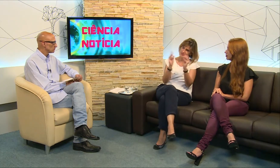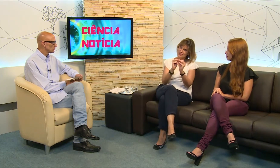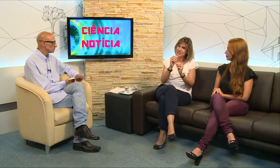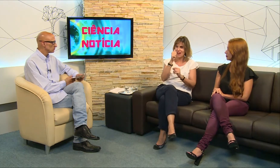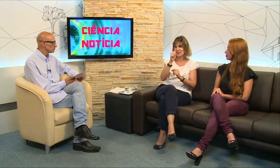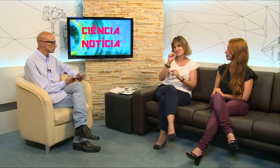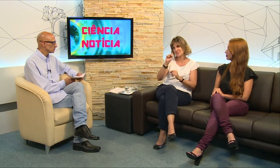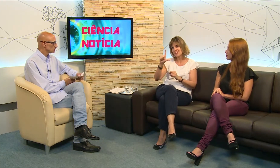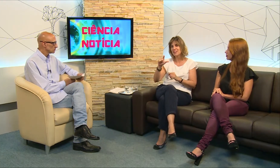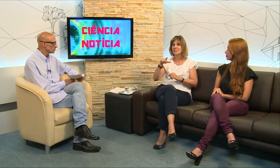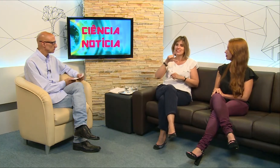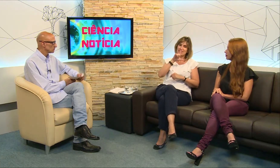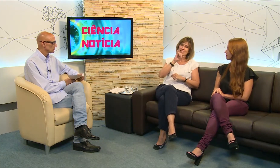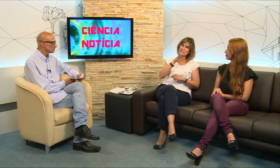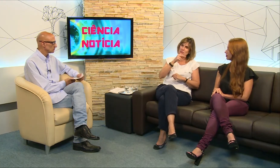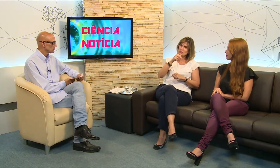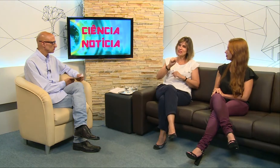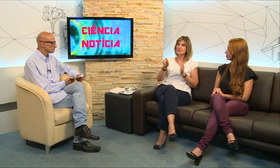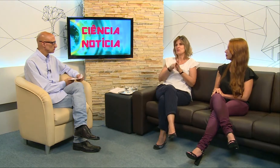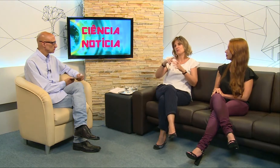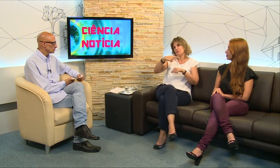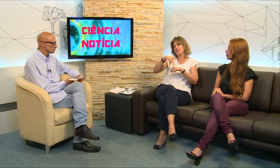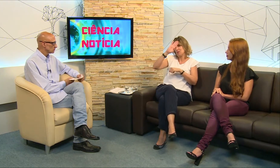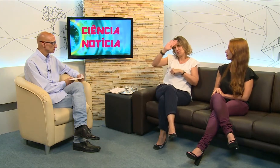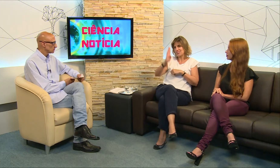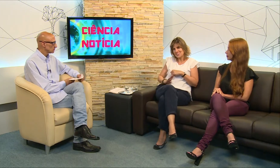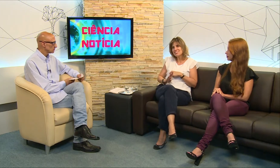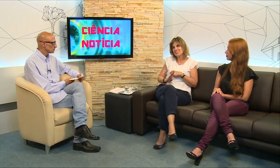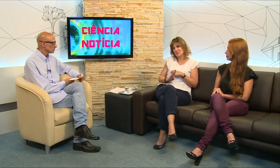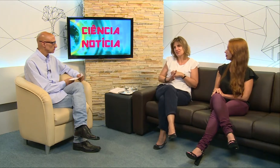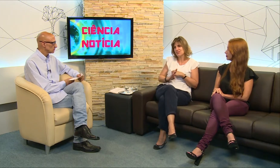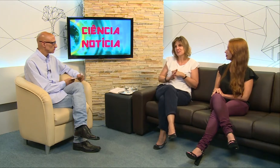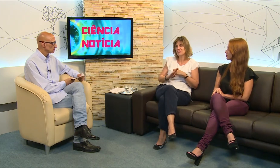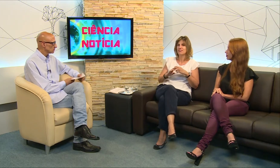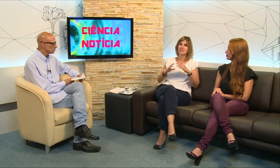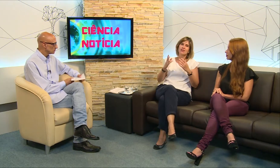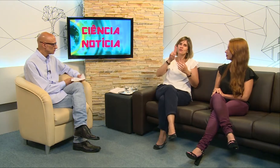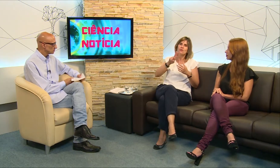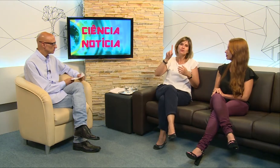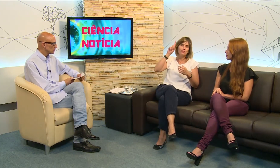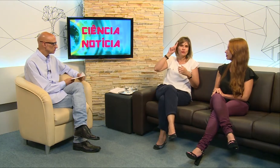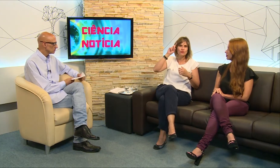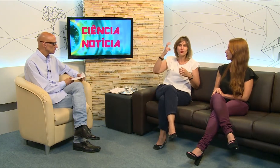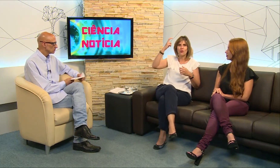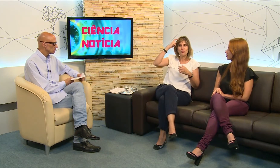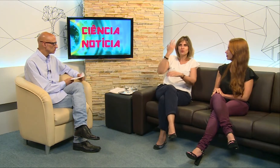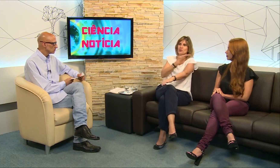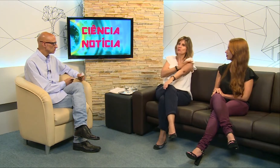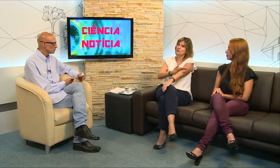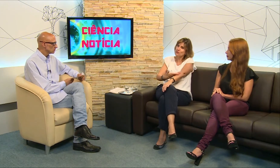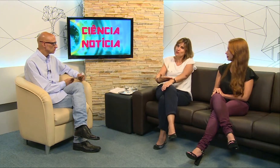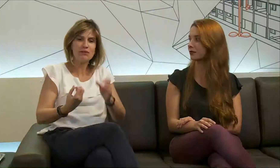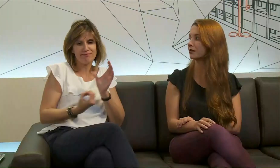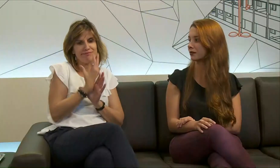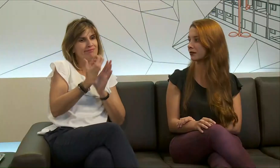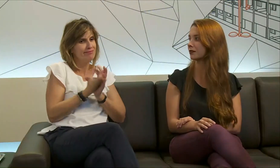a língua de sinais americana, que é a ASL, e a Libras é a língua brasileira de sinais.